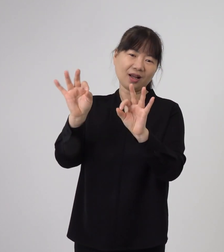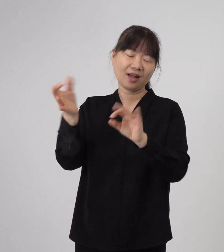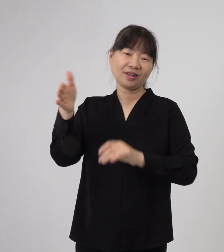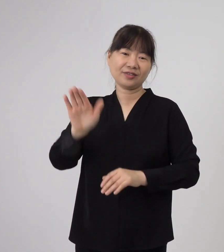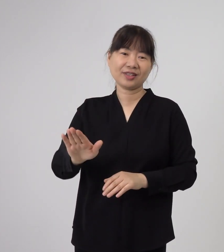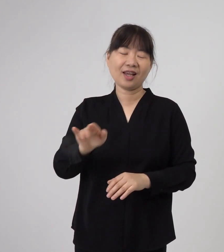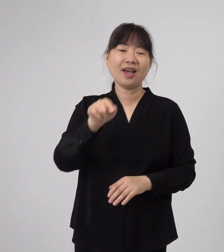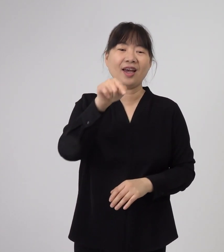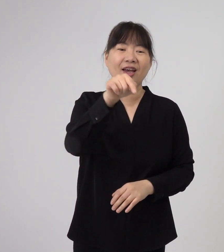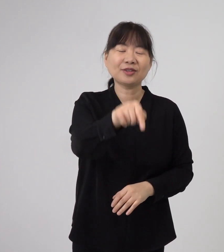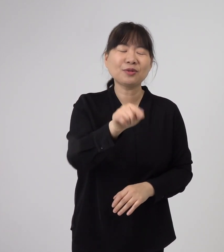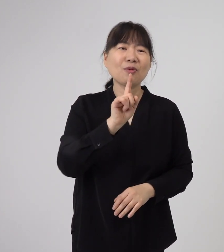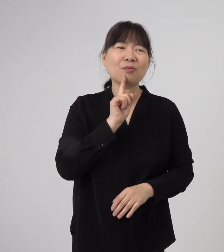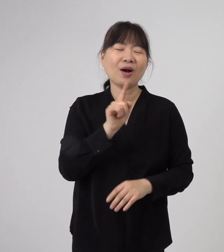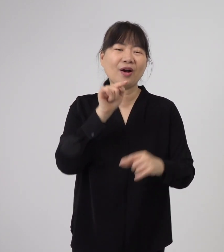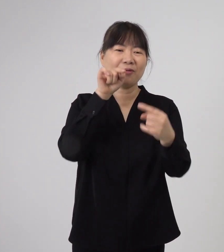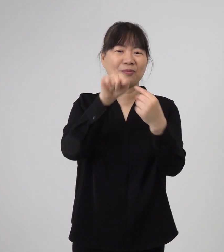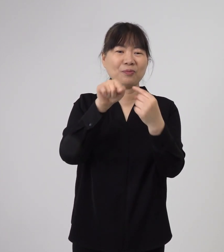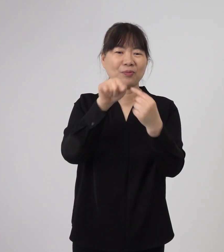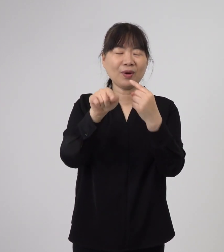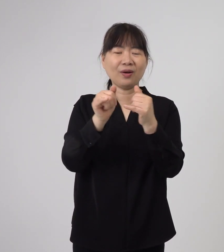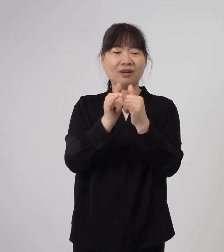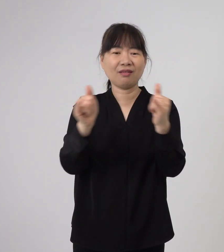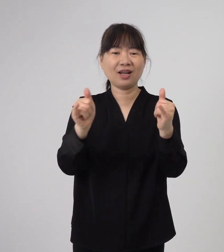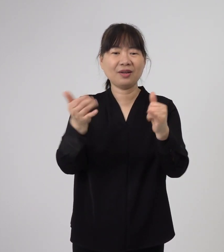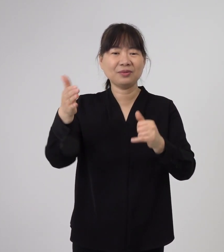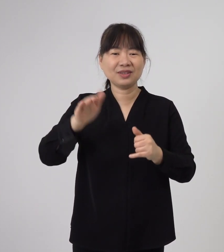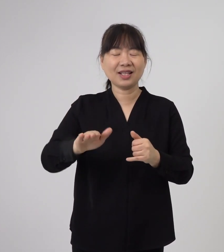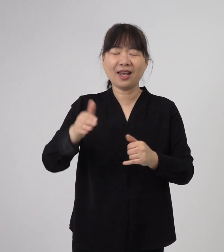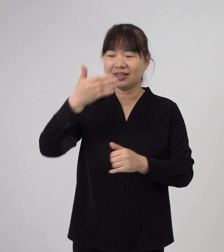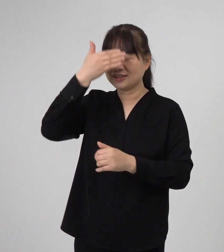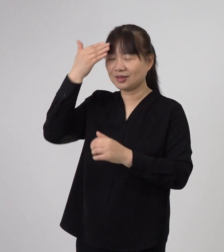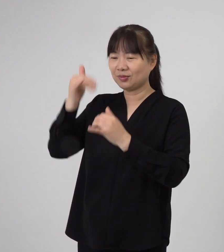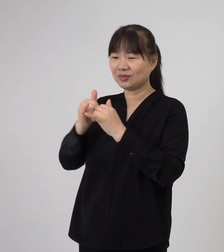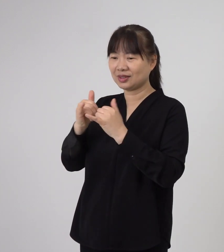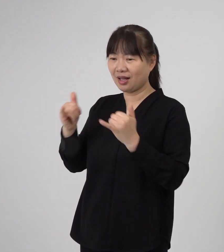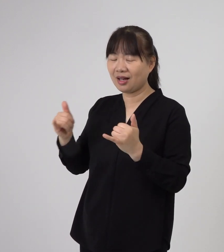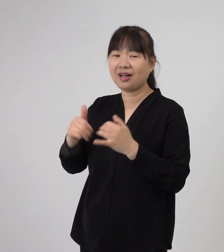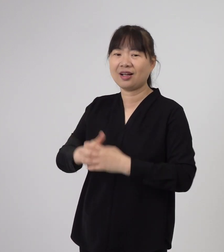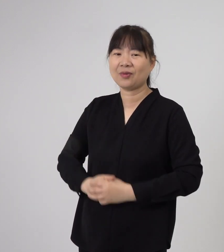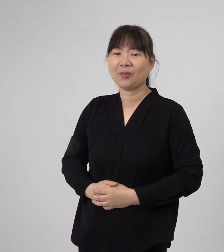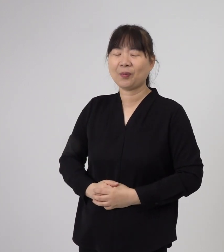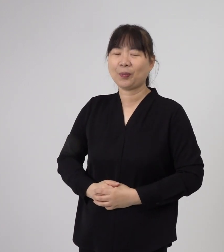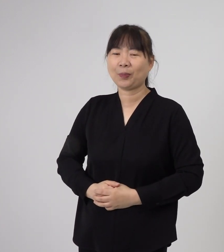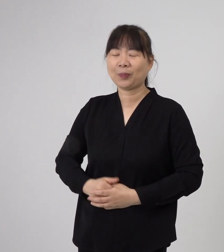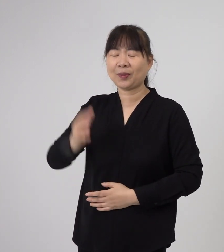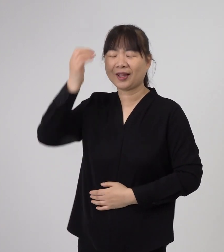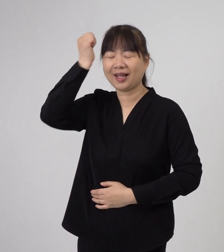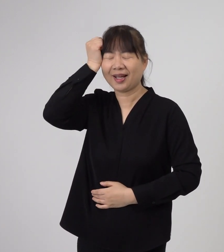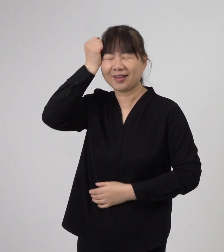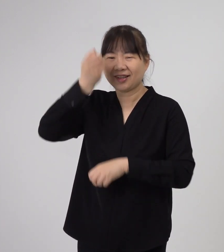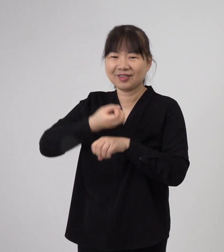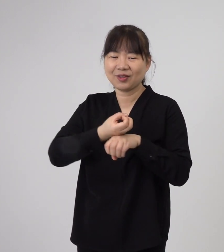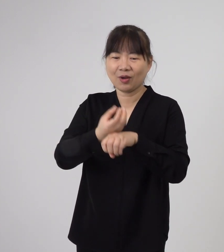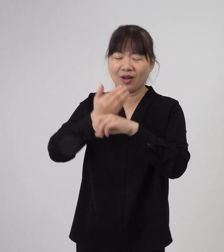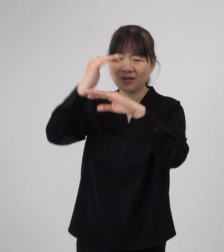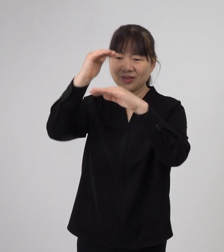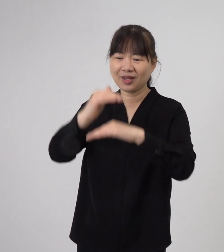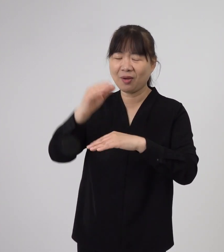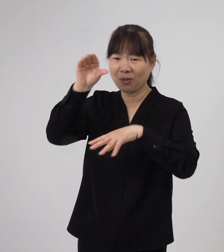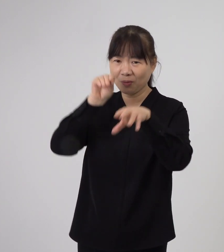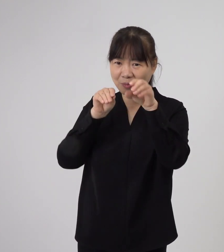대만 분들이, 그 말도 잘 안 통하는 분들이 그 청년의 그냥 외워서 전달하는 내용을